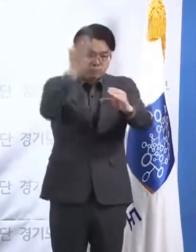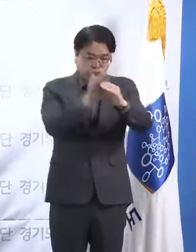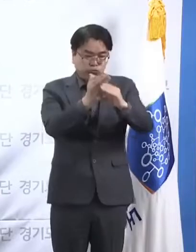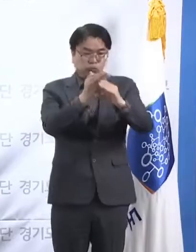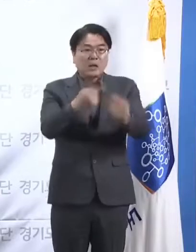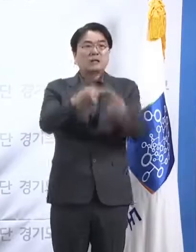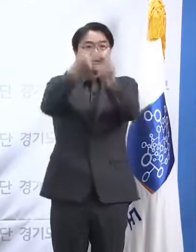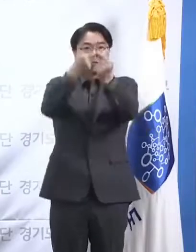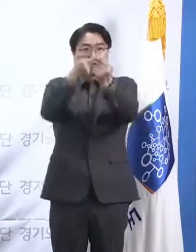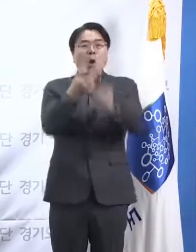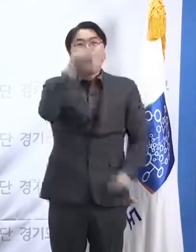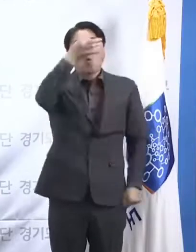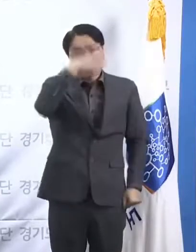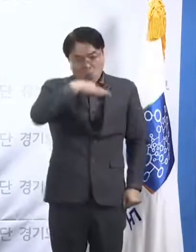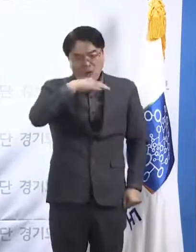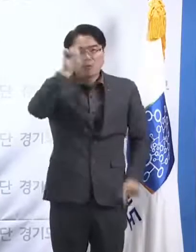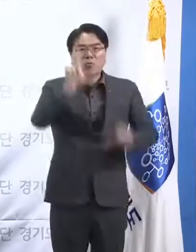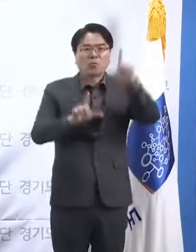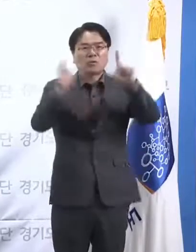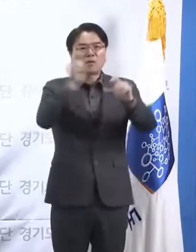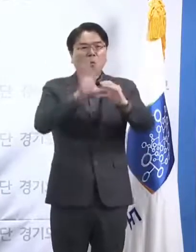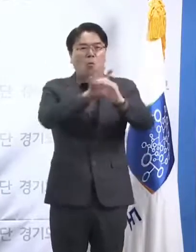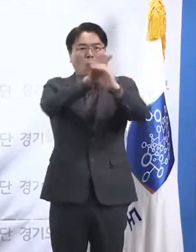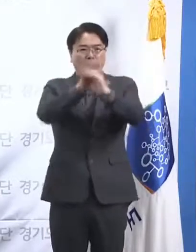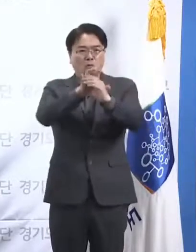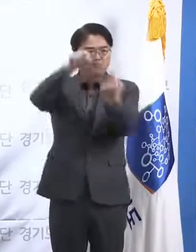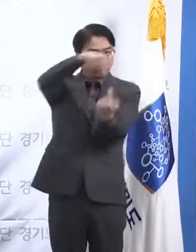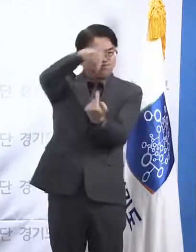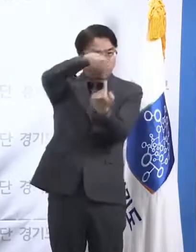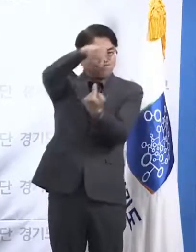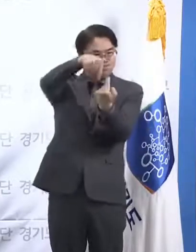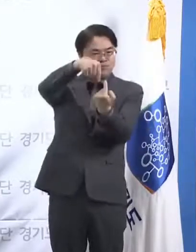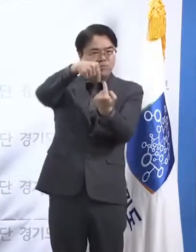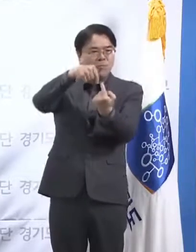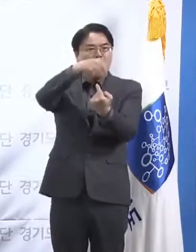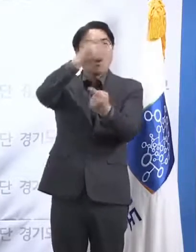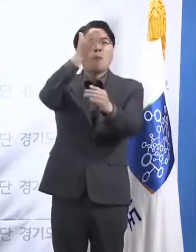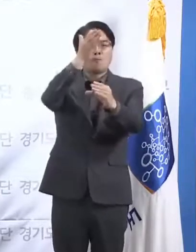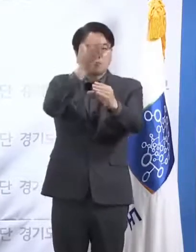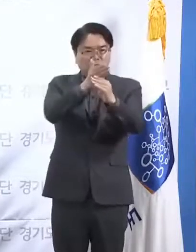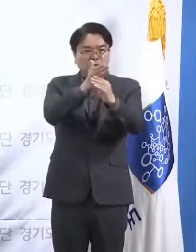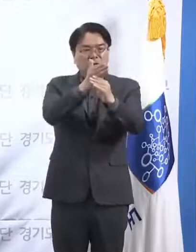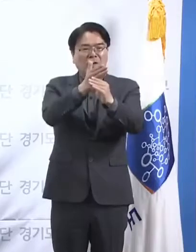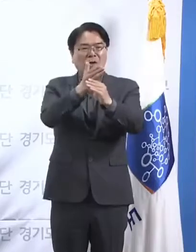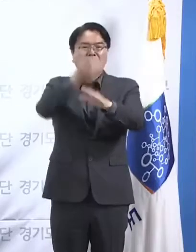효율적으로 코로나19를 통제해 왔는데 이번 사태는 매우 안타깝다는 생각이 듭니다.